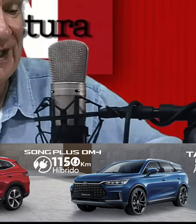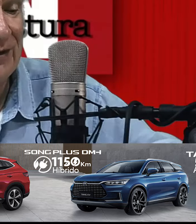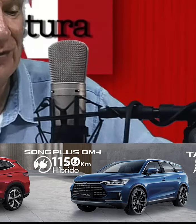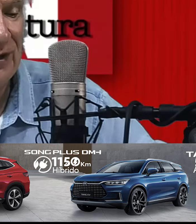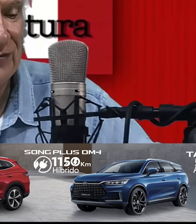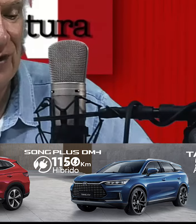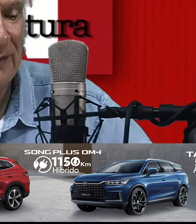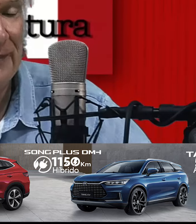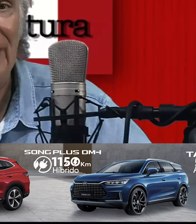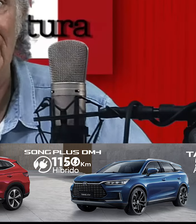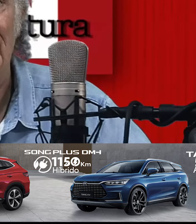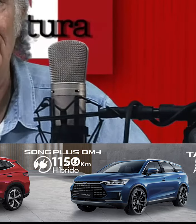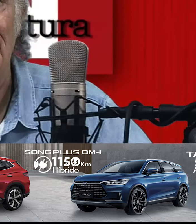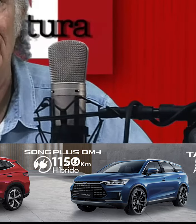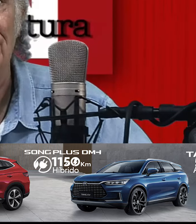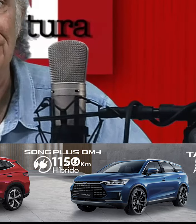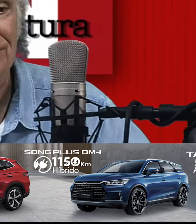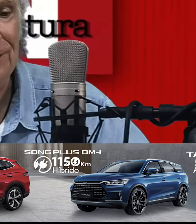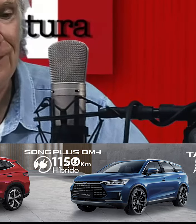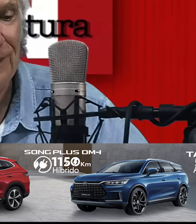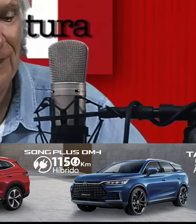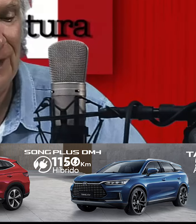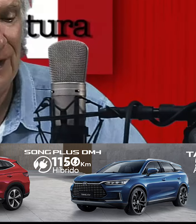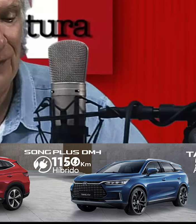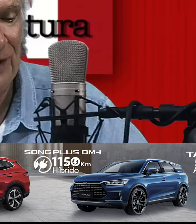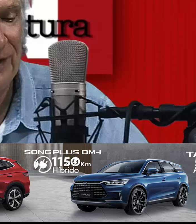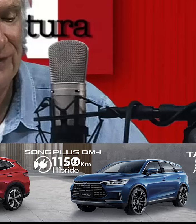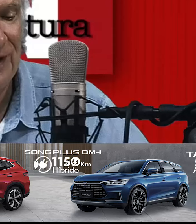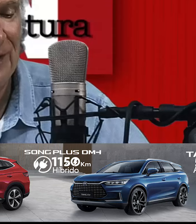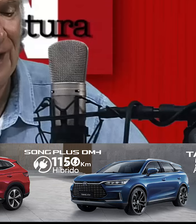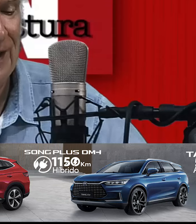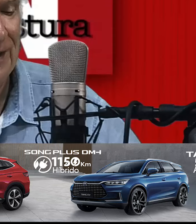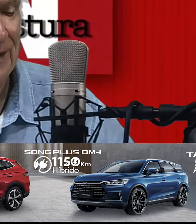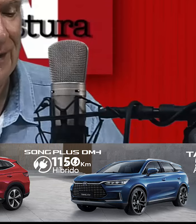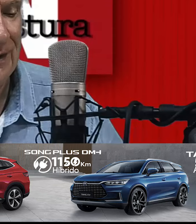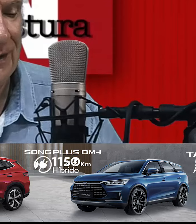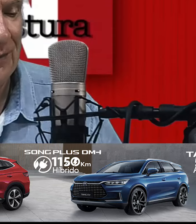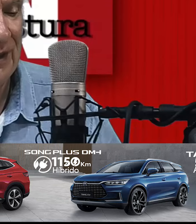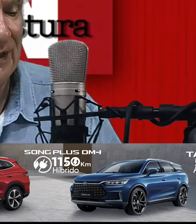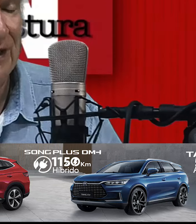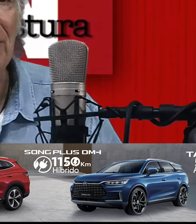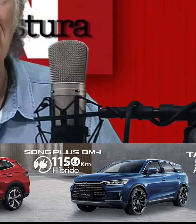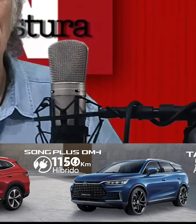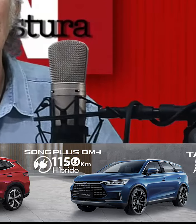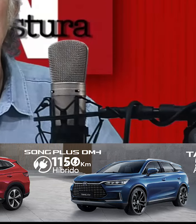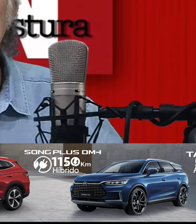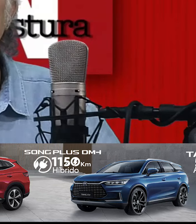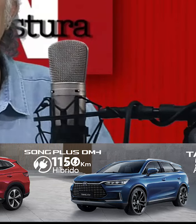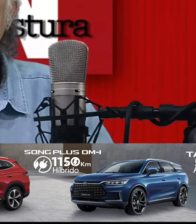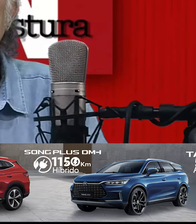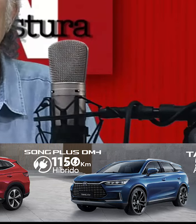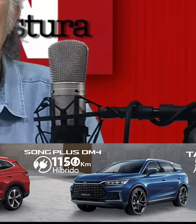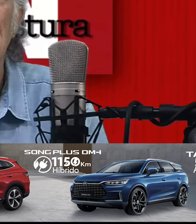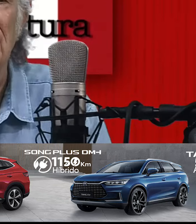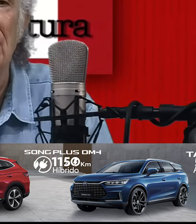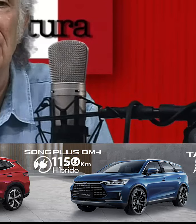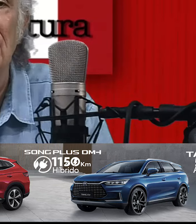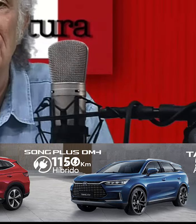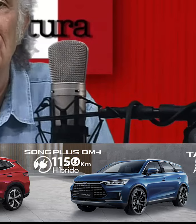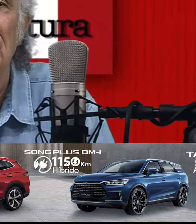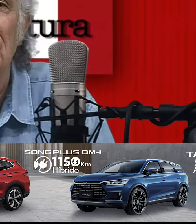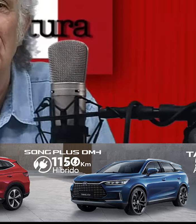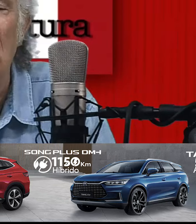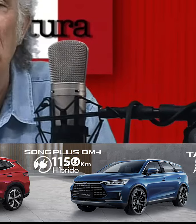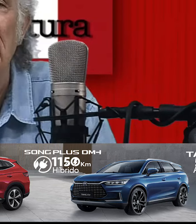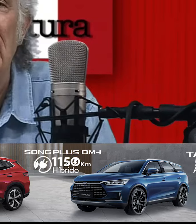más cercanos y eso a mí me desequilibra. Les voy a decir la verdad, me desequilibra, pero estuvo bien